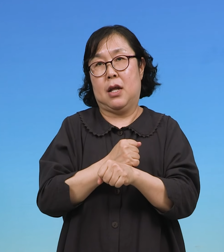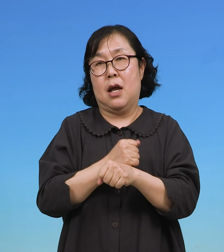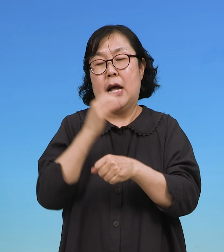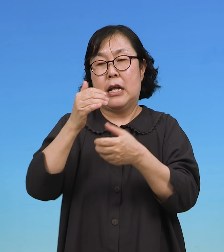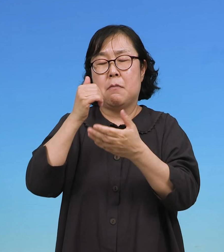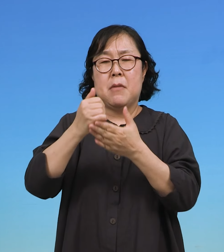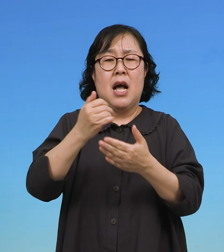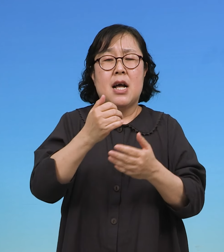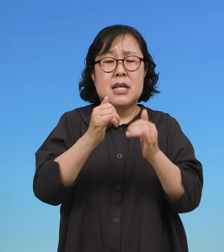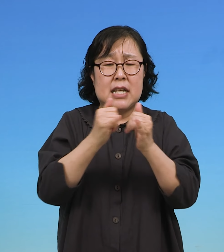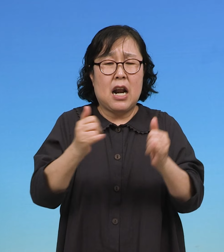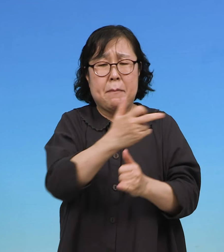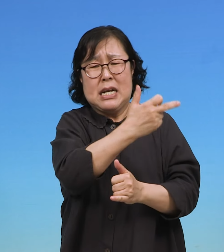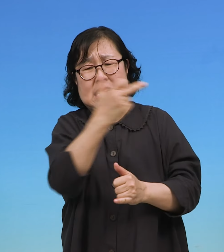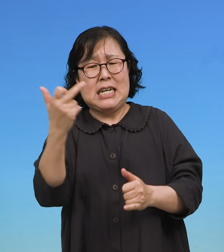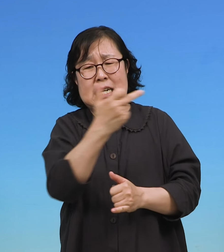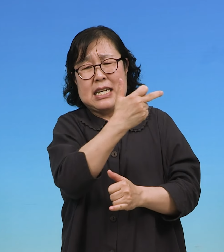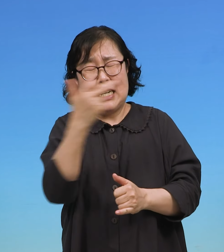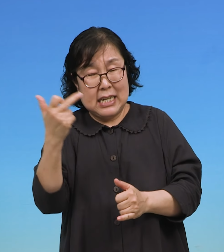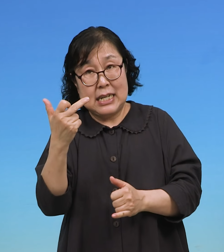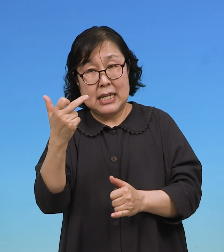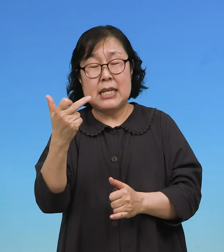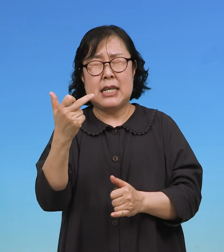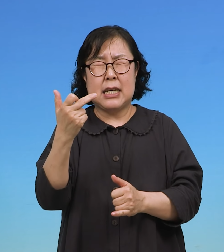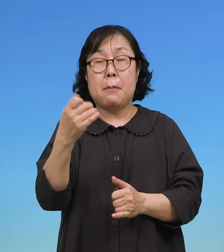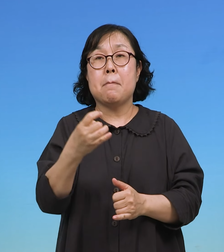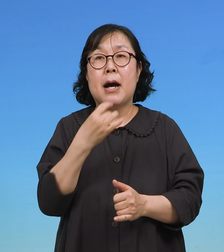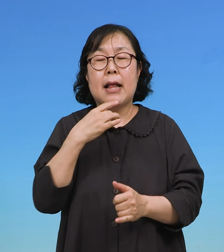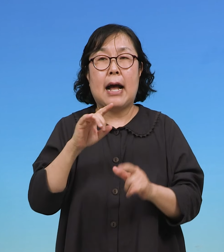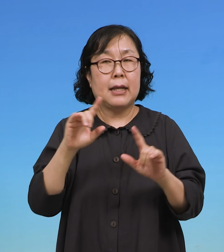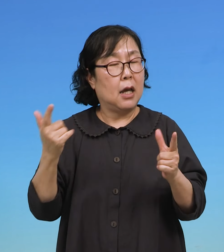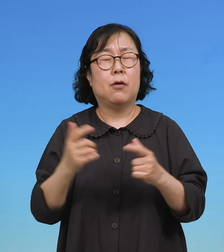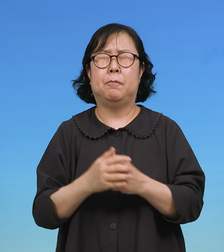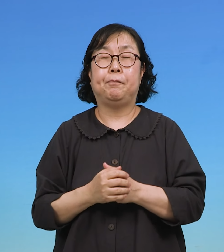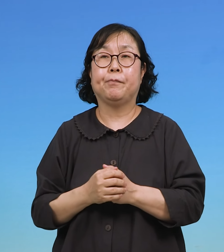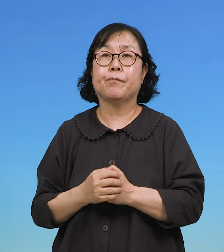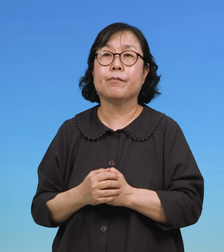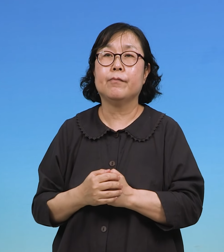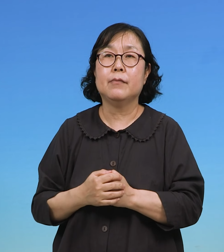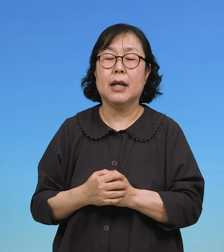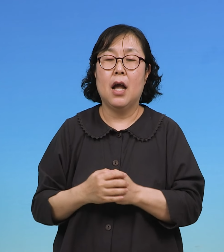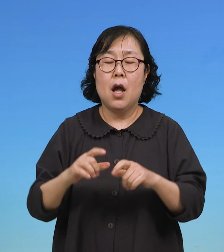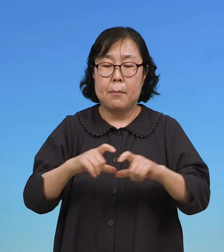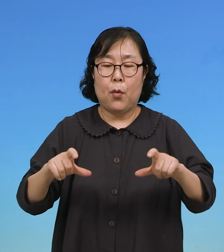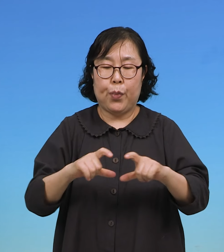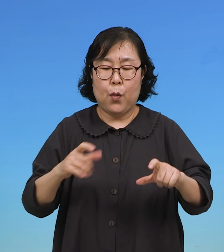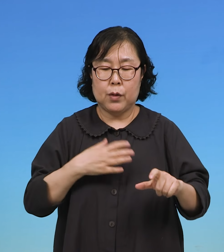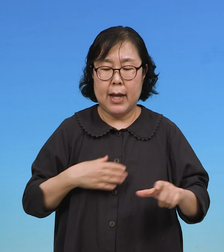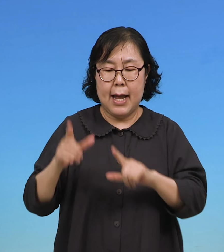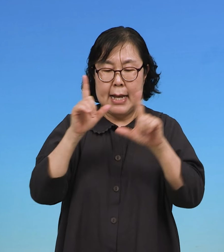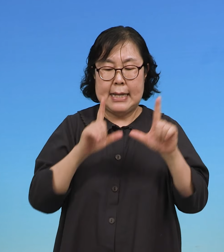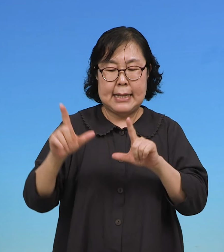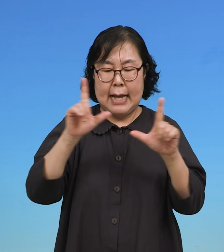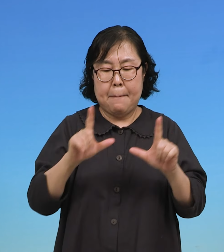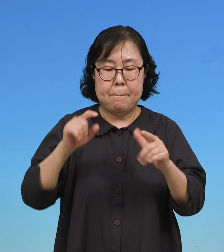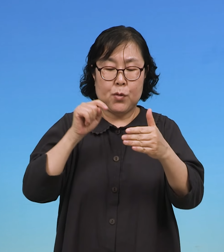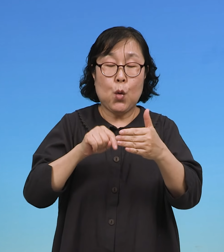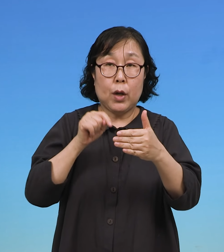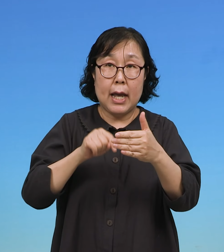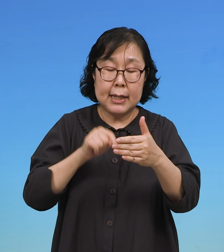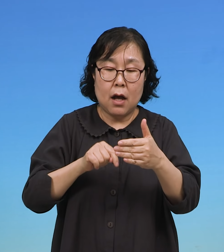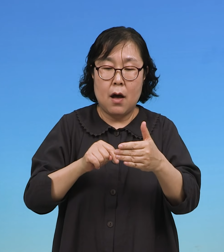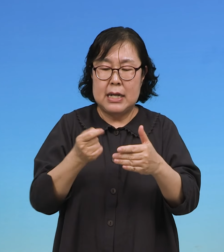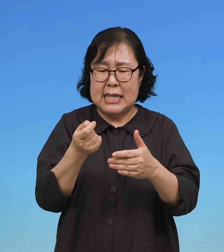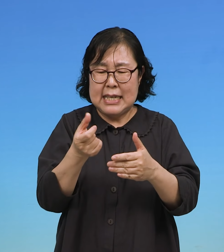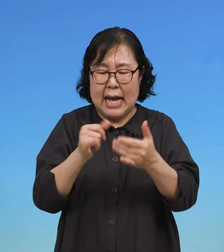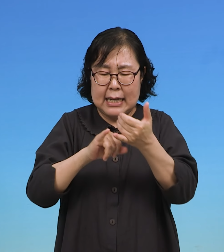그냥 큰 스케일을 가지고 막 뻥뻥 이런 분만이 아니시고, 아주 일상에서 삶의